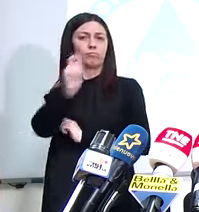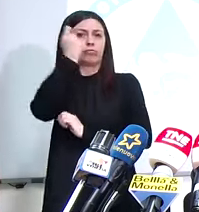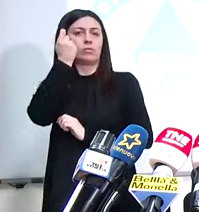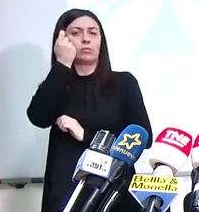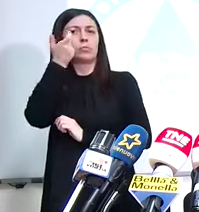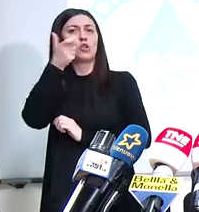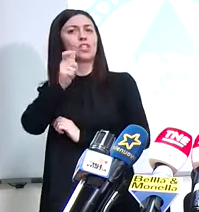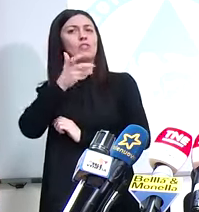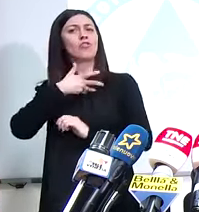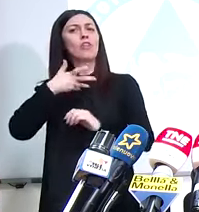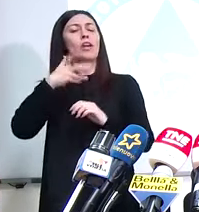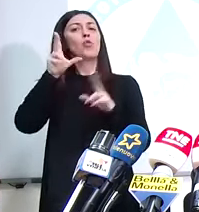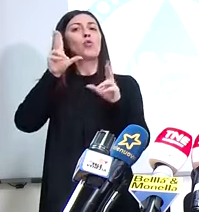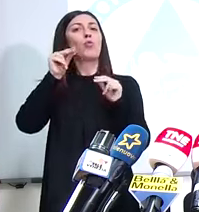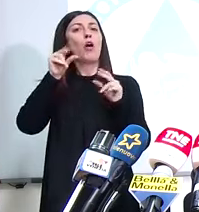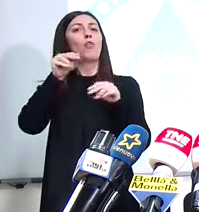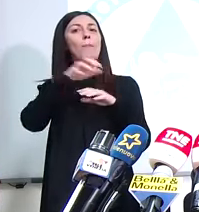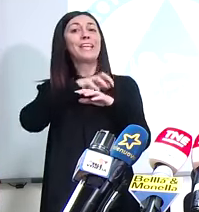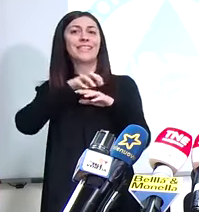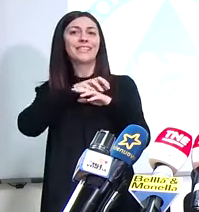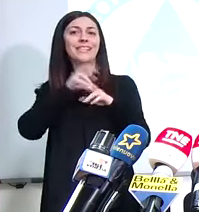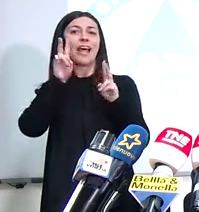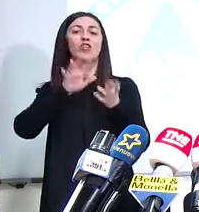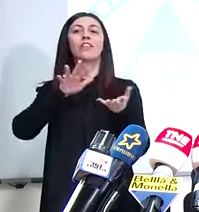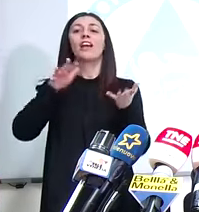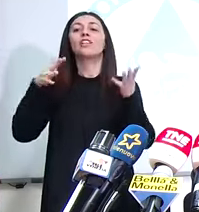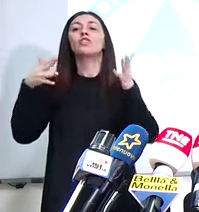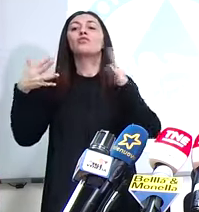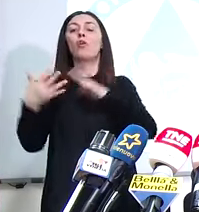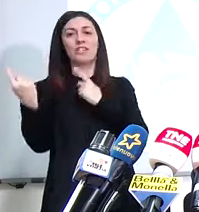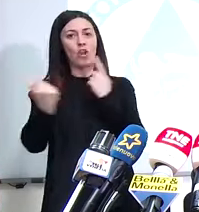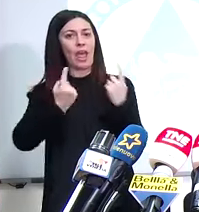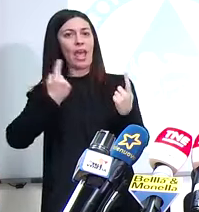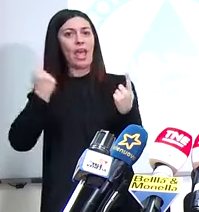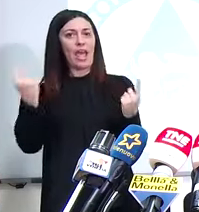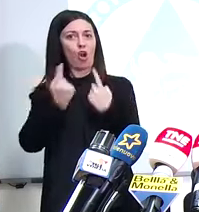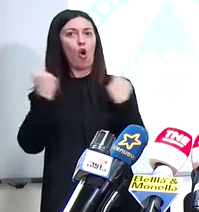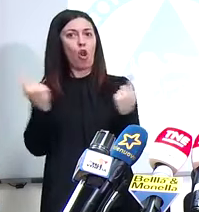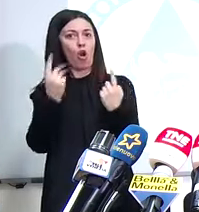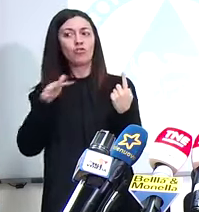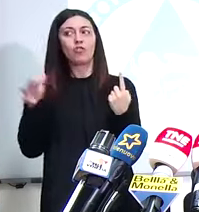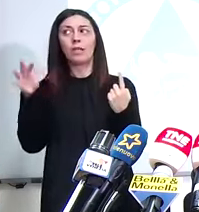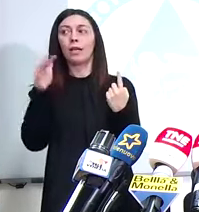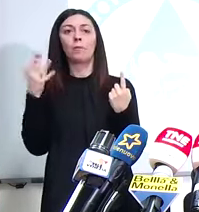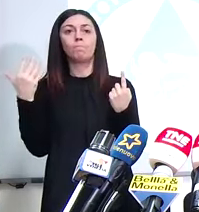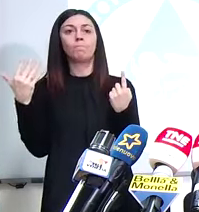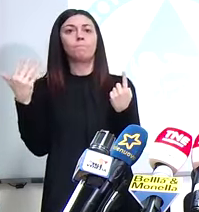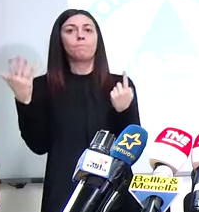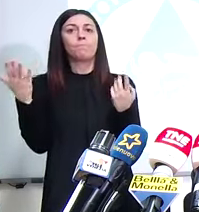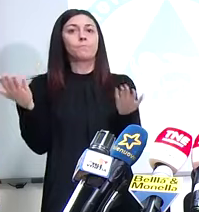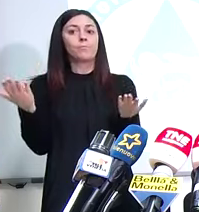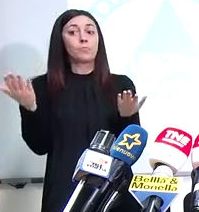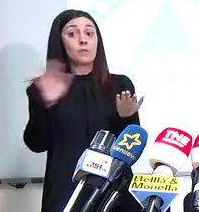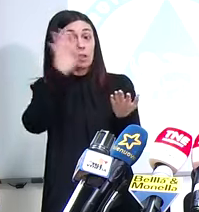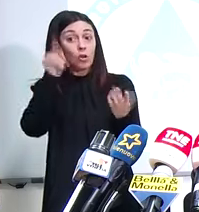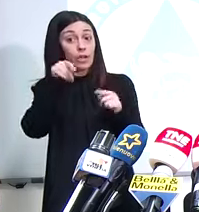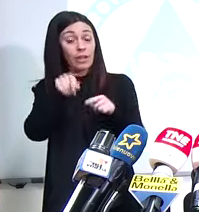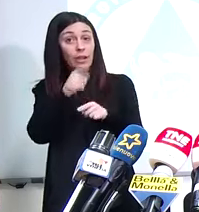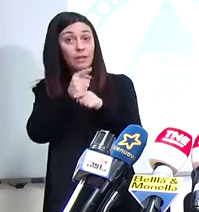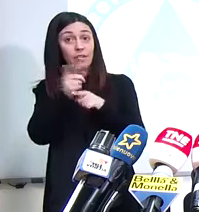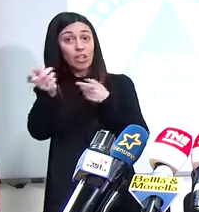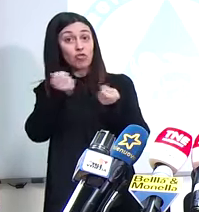della trasformazione ecologica che dovrebbe da quello che si riesce a capire e gestire gran parte